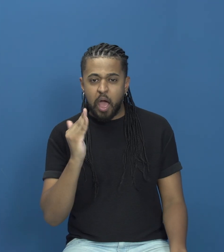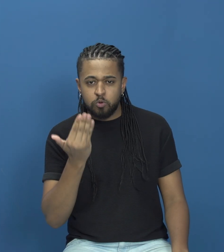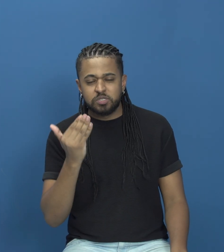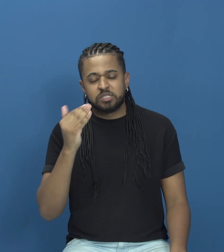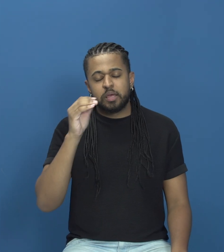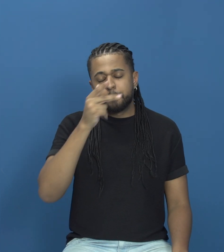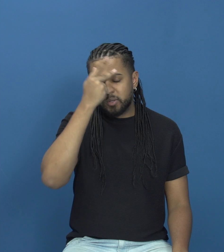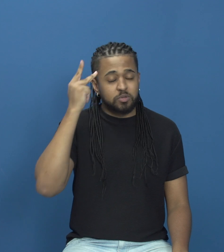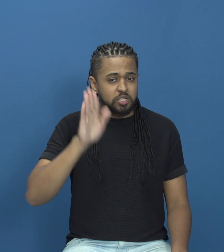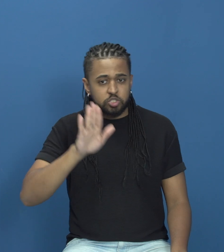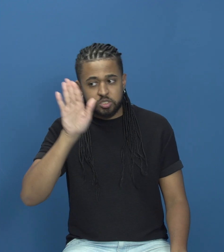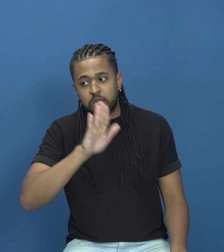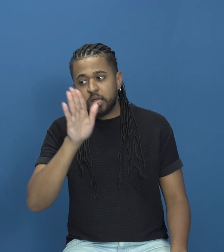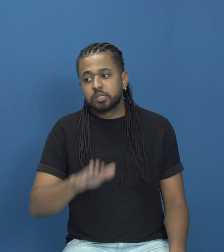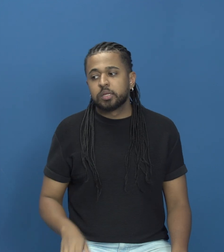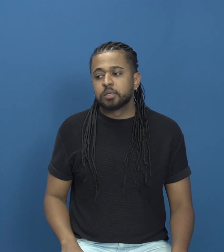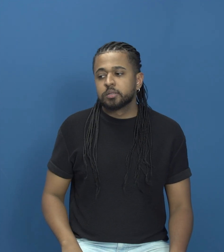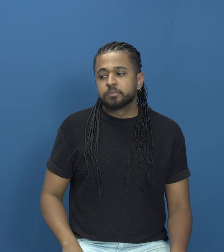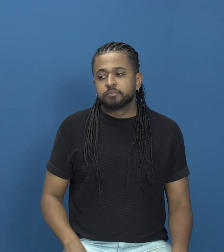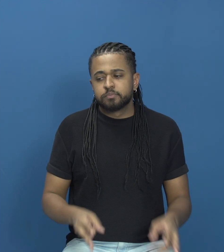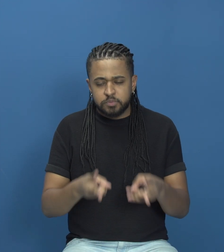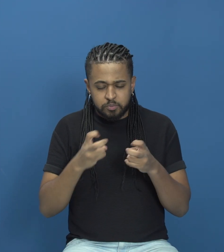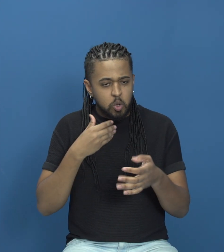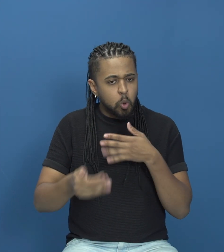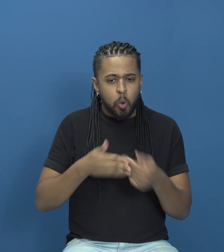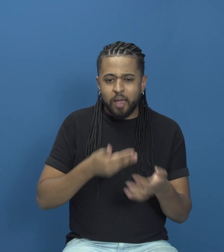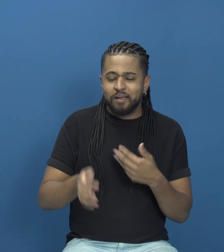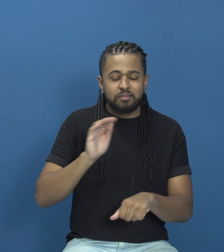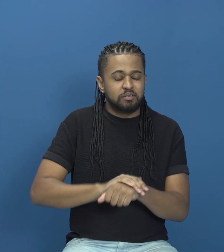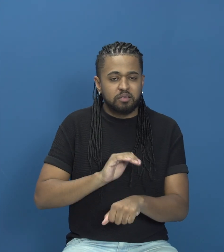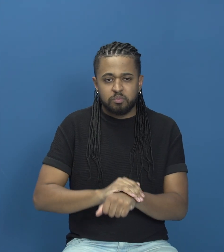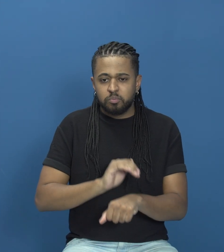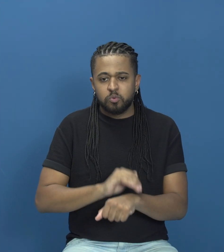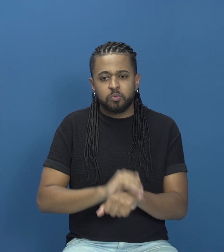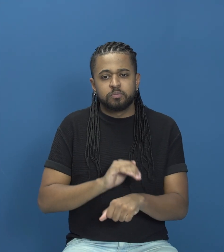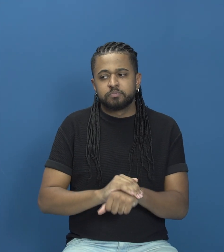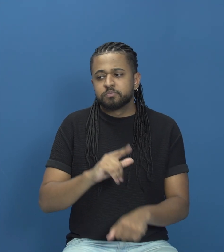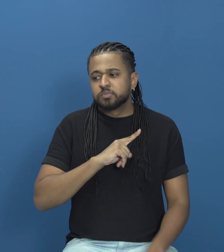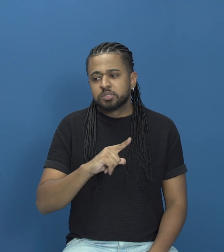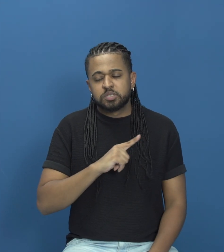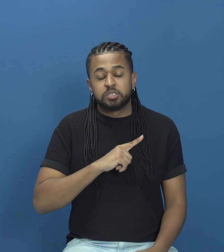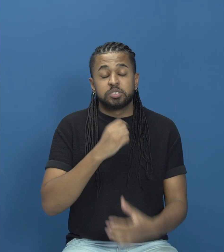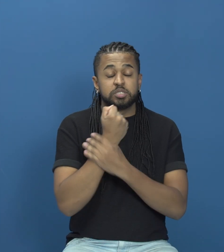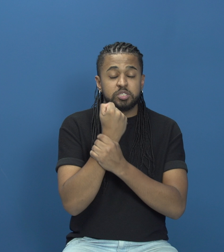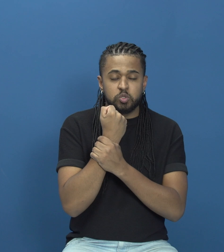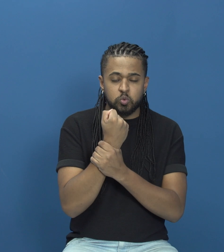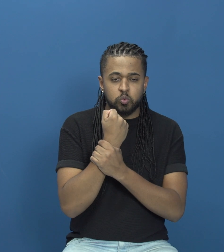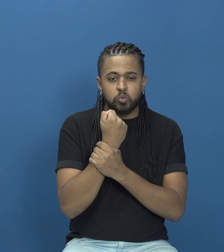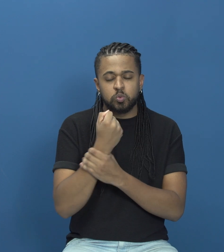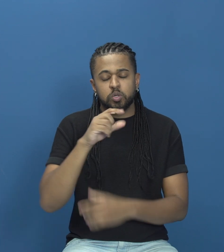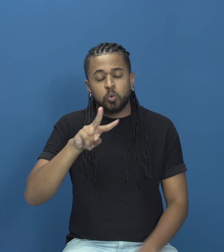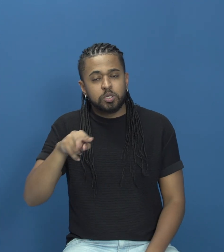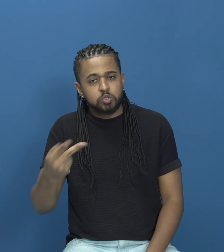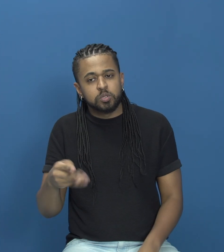pelo candidato, pela candidata, apurada a qualquer tempo, em procedimento que lhe assegure o